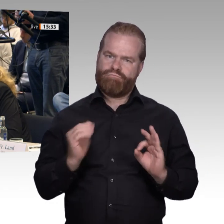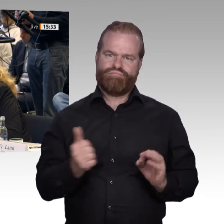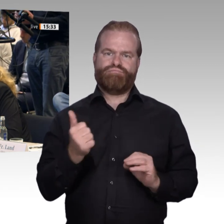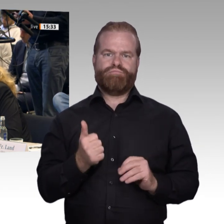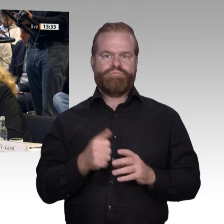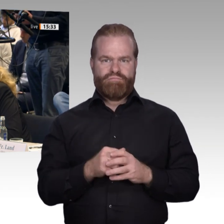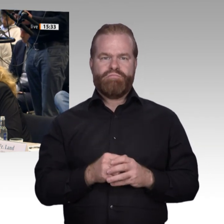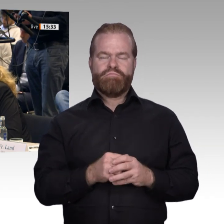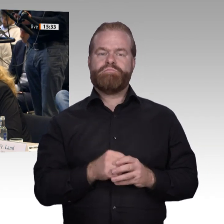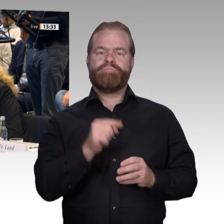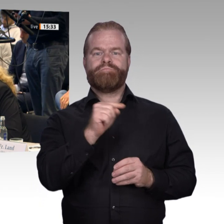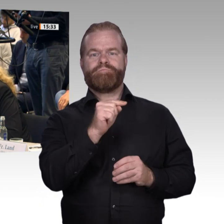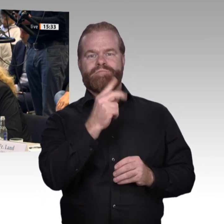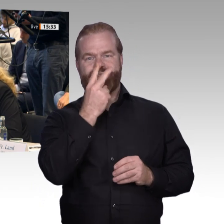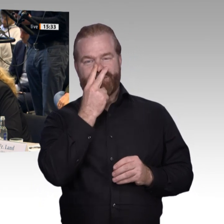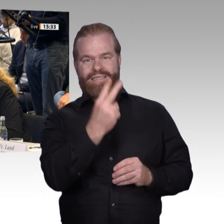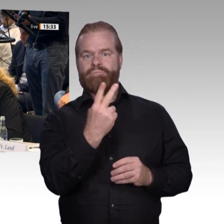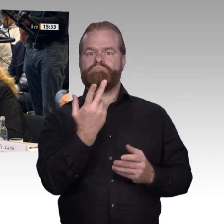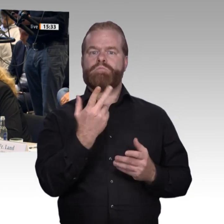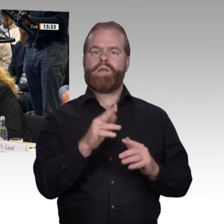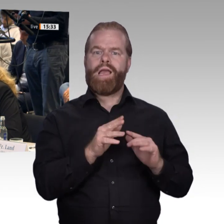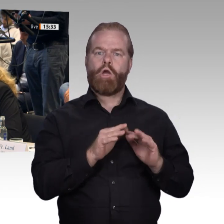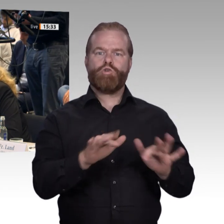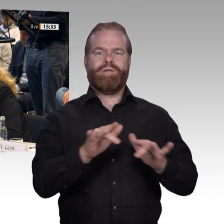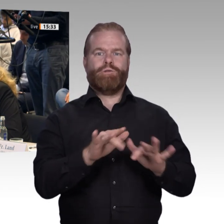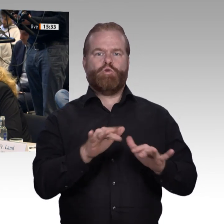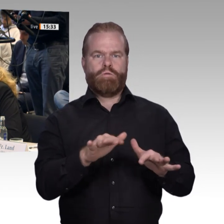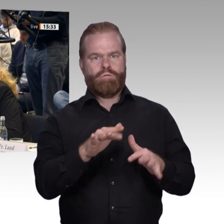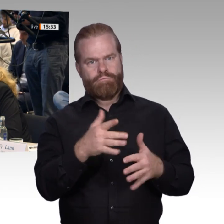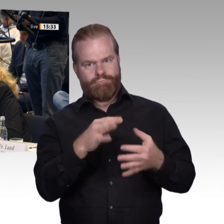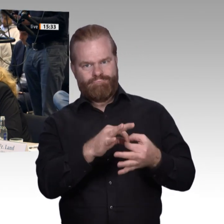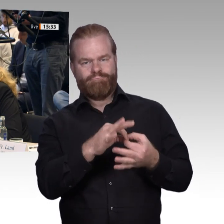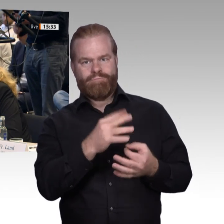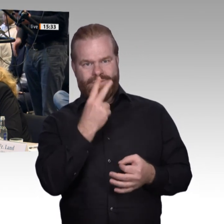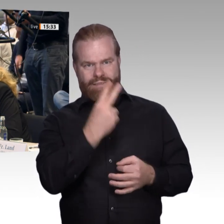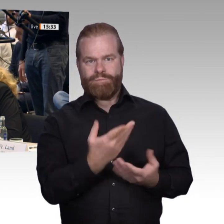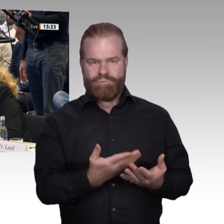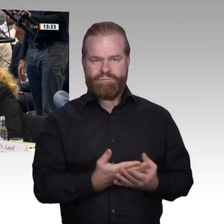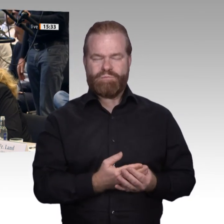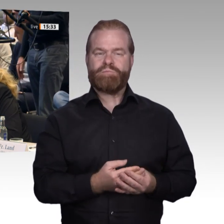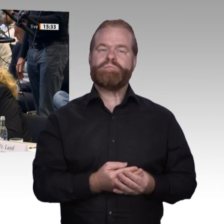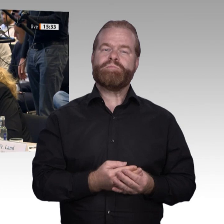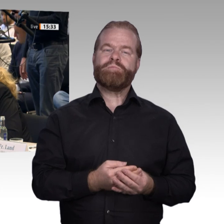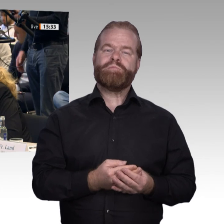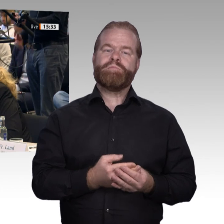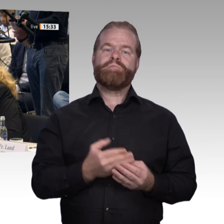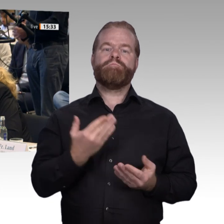welche Leistung will ich eigentlich wirklich haben, welche lehne ich ab. Das sind viele Vorfragen, die im Vorfeld